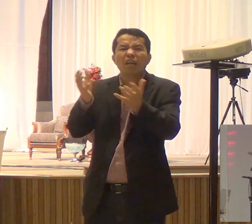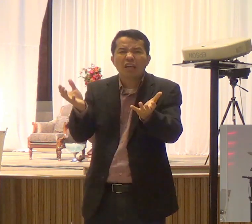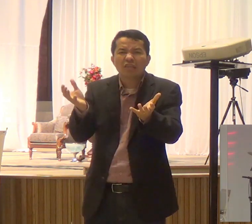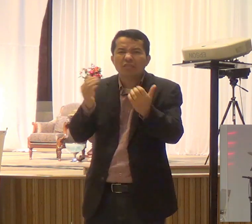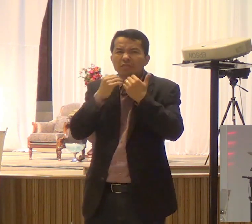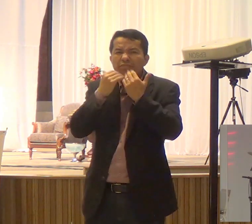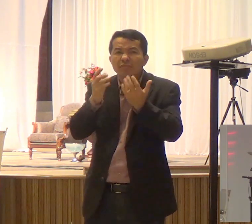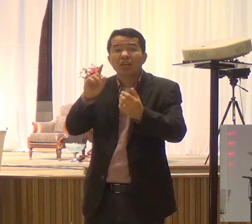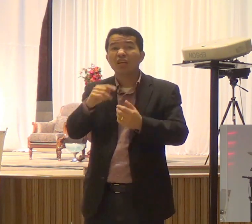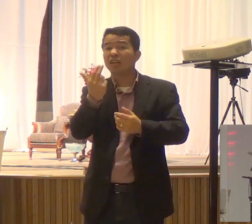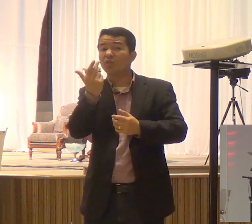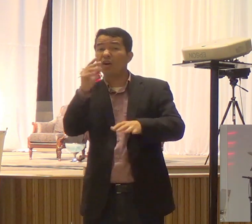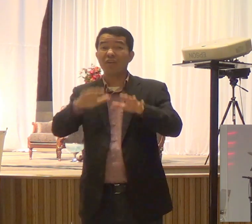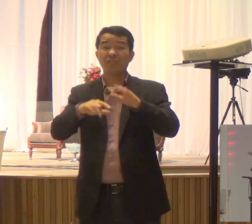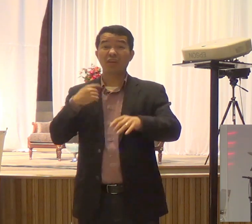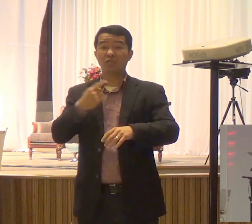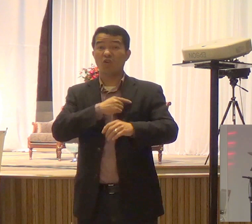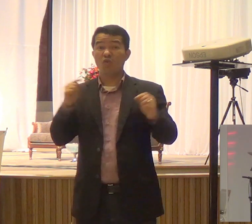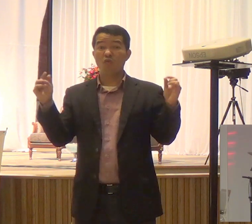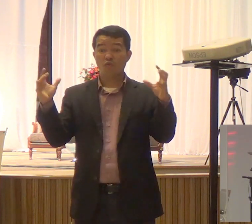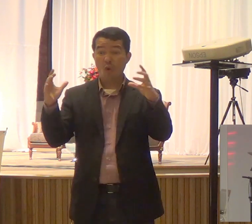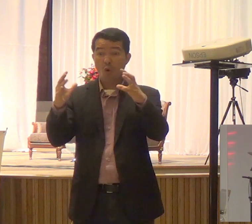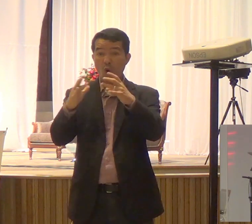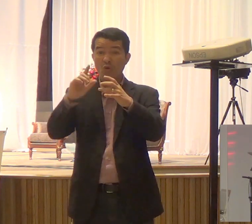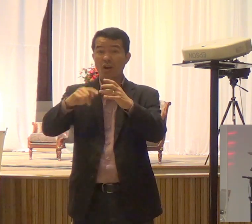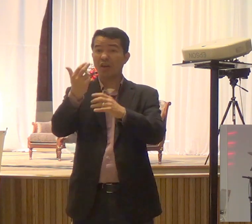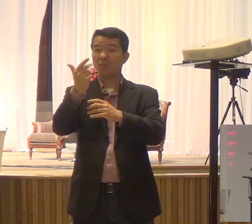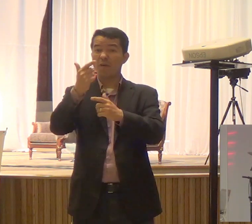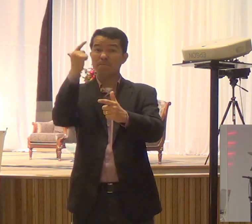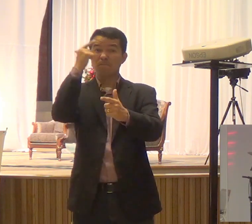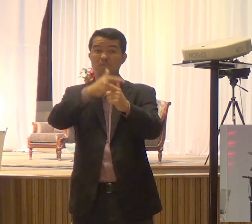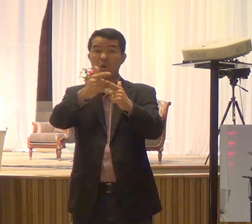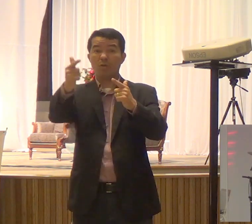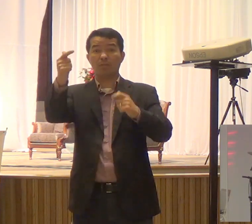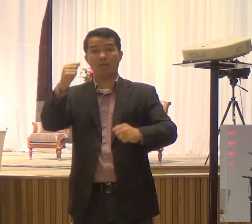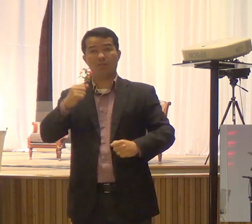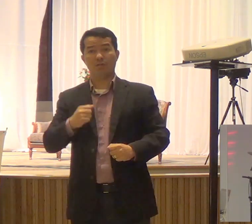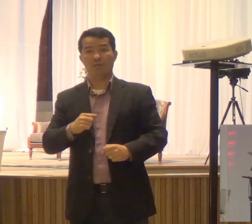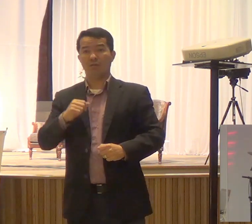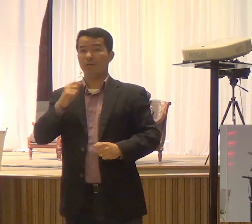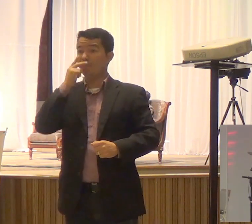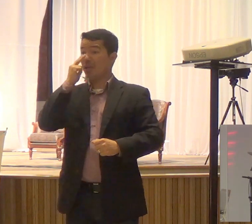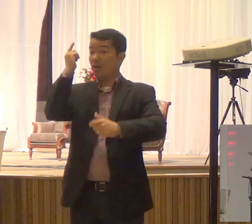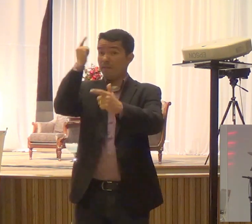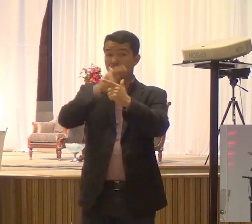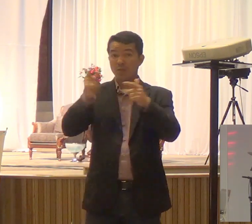sobre a vida da gente quando a gente está afastado dos propósitos de Deus, Ele queima